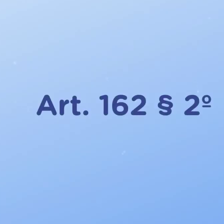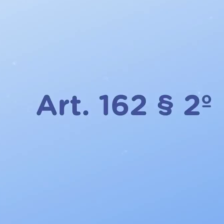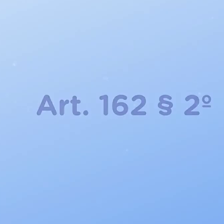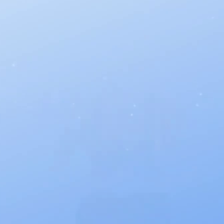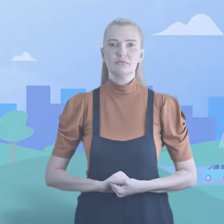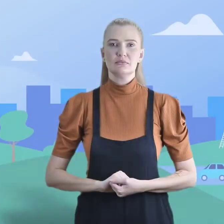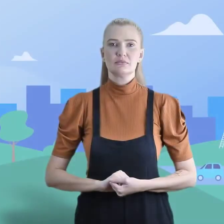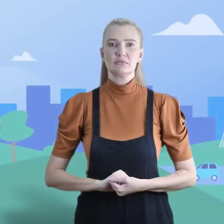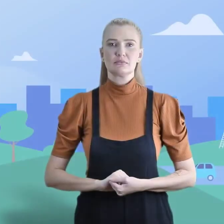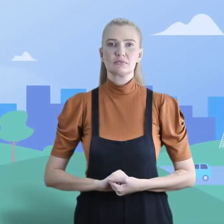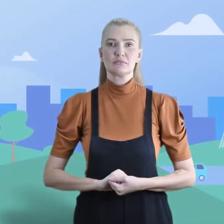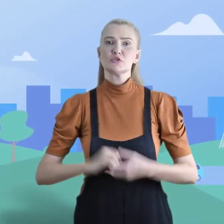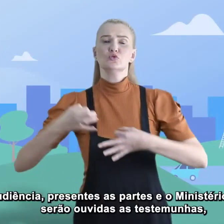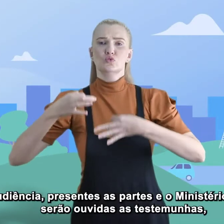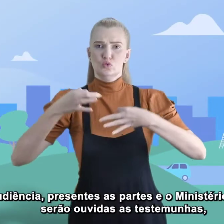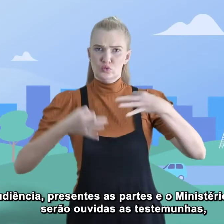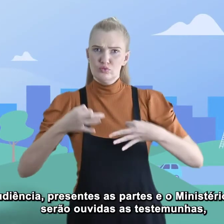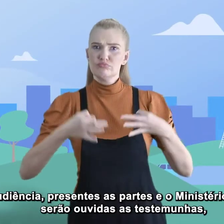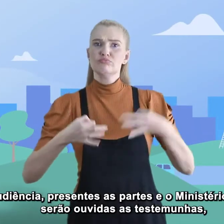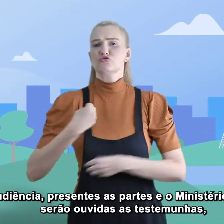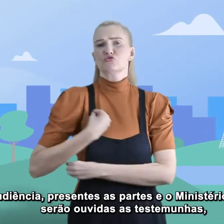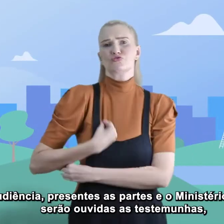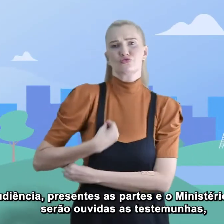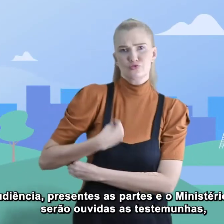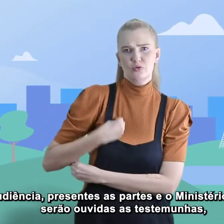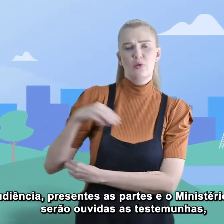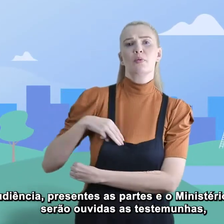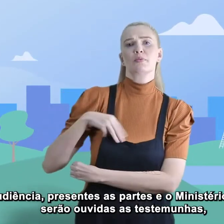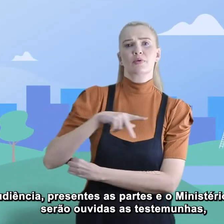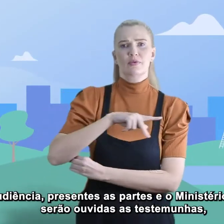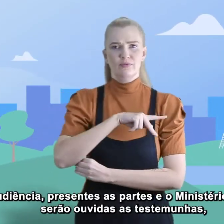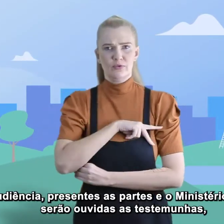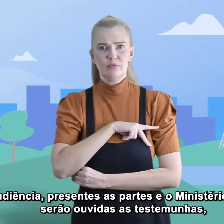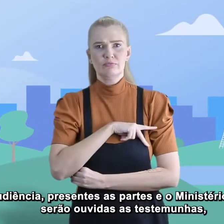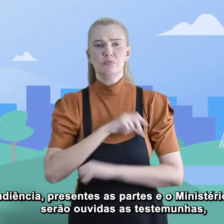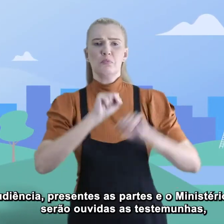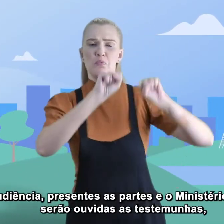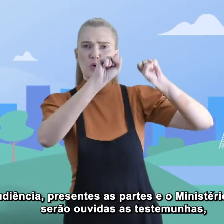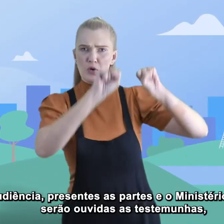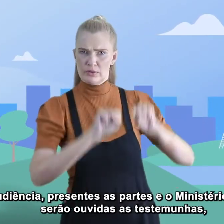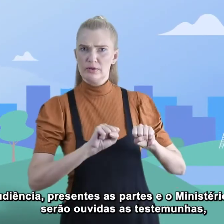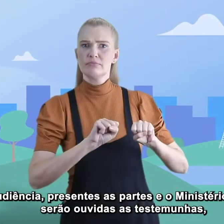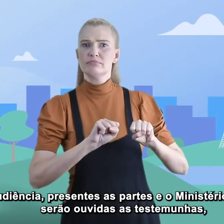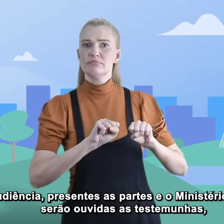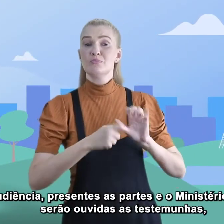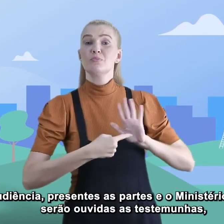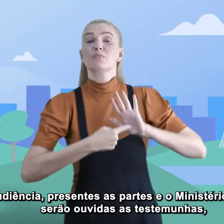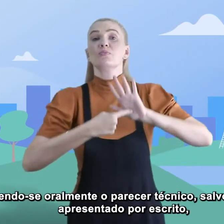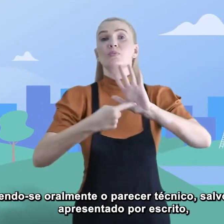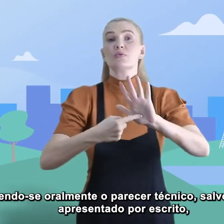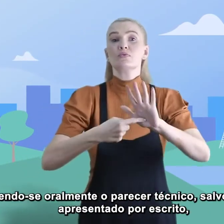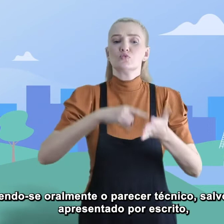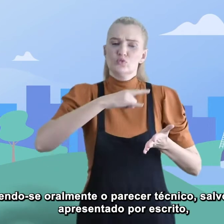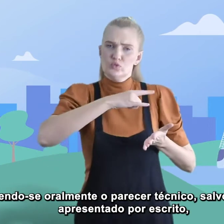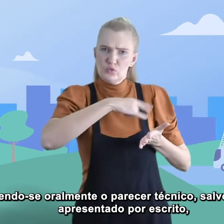segundo. Na audiência, presentes as partes e o Ministério Público, serão ouvidas as testemunhas, colhendo-se oralmente o